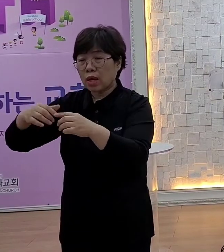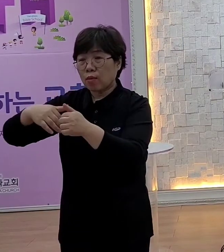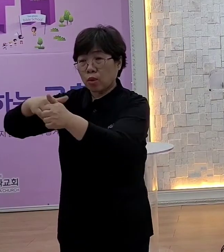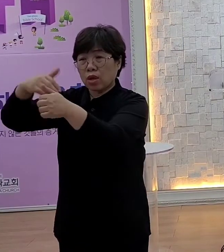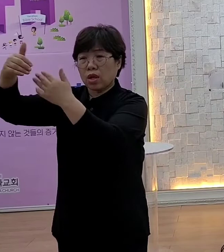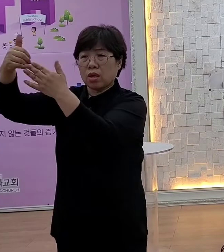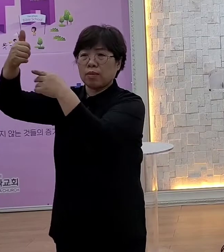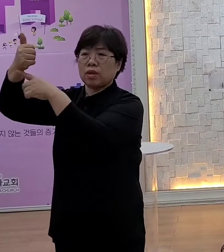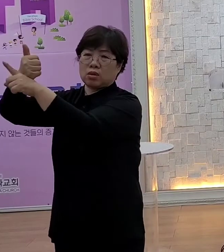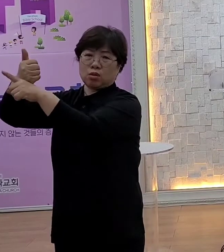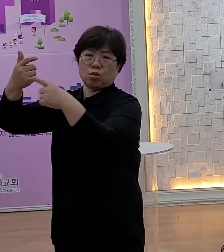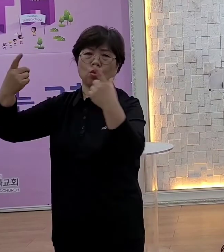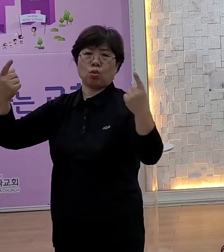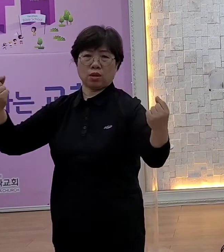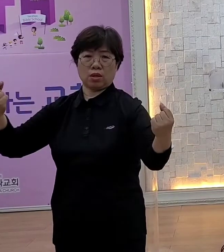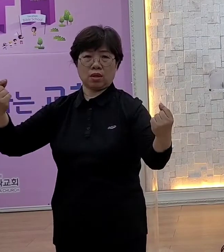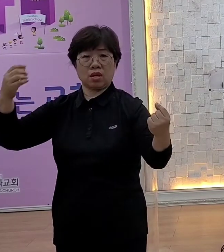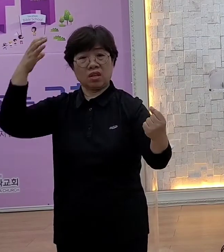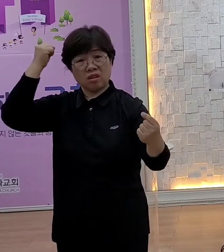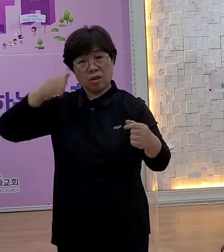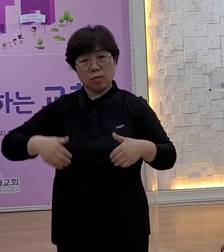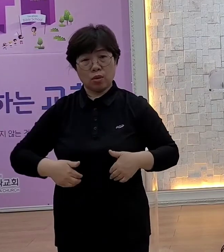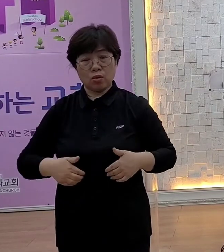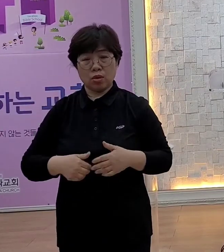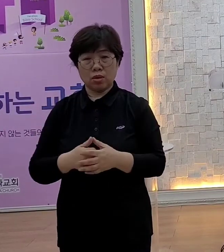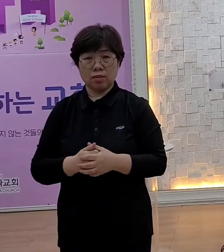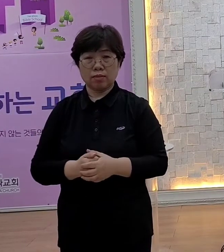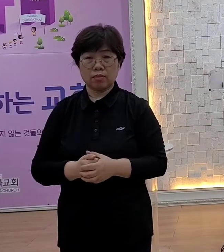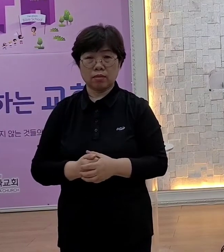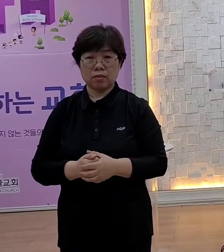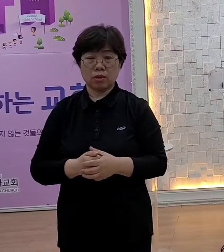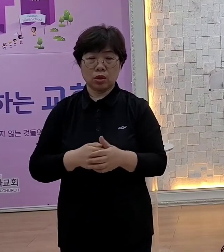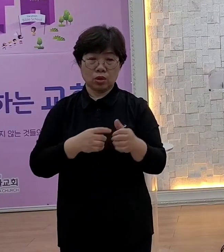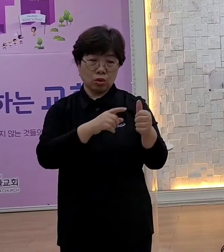것을 기억할 필요가 있습니다.